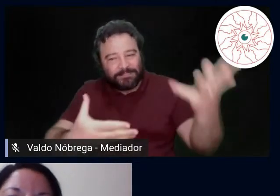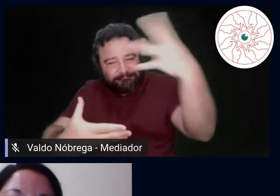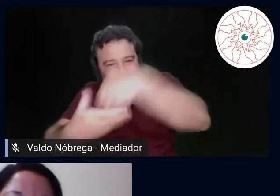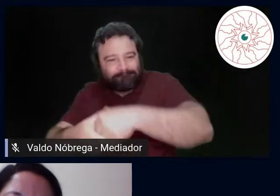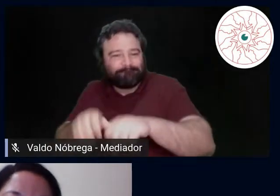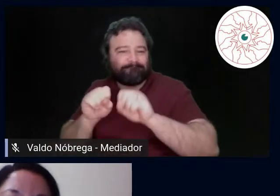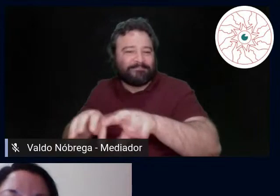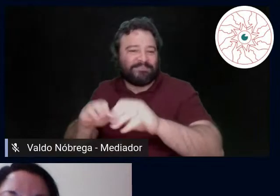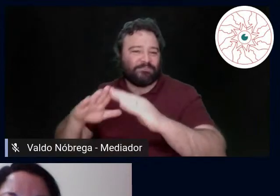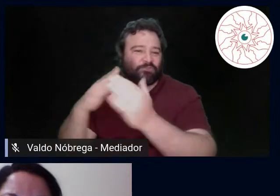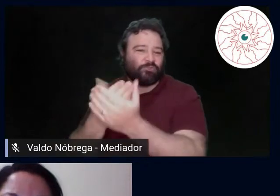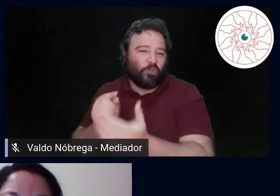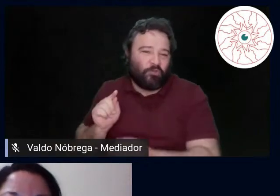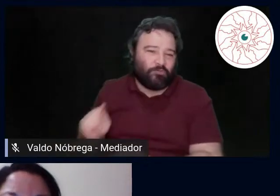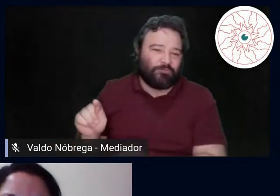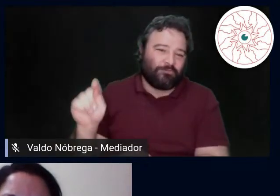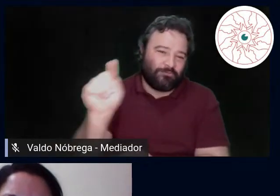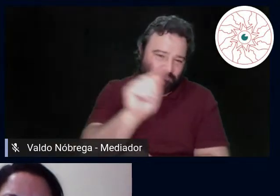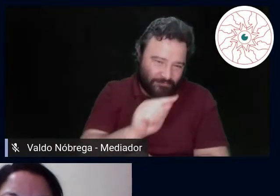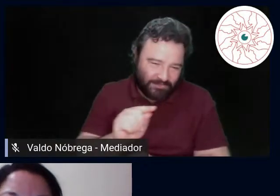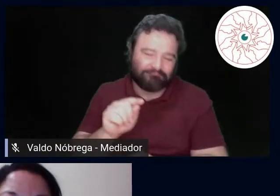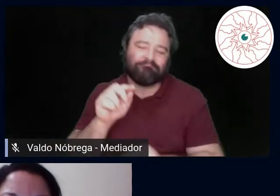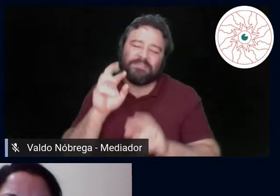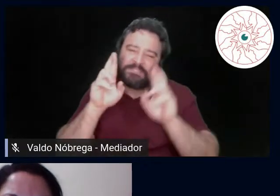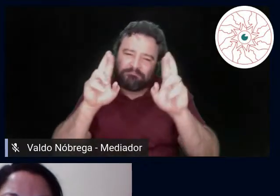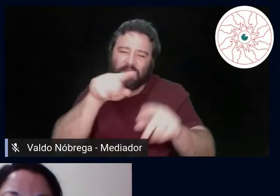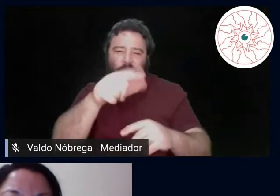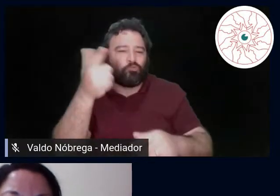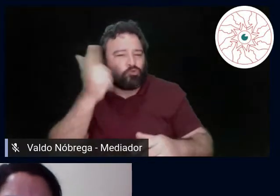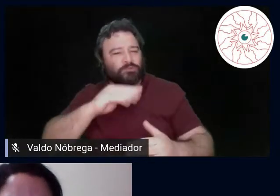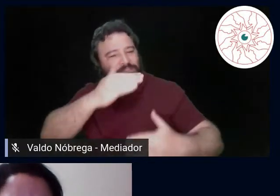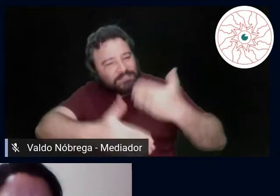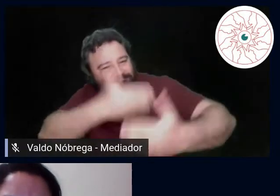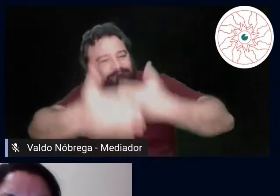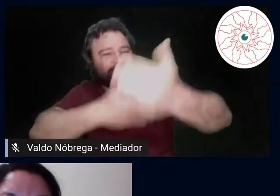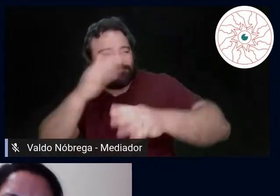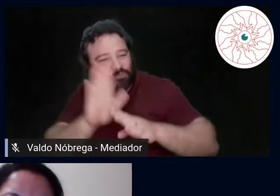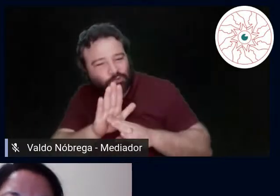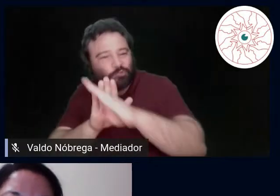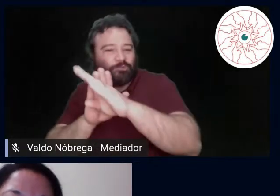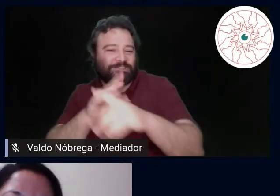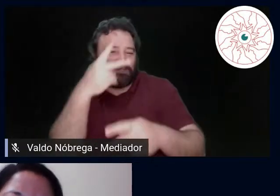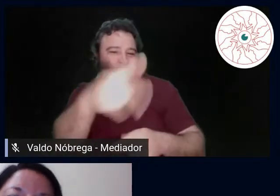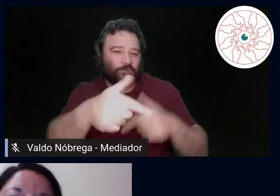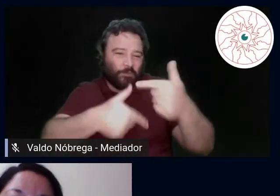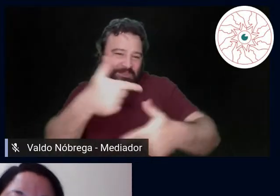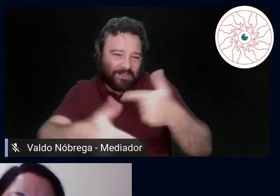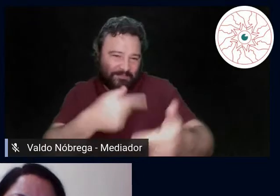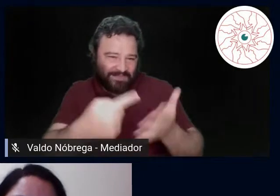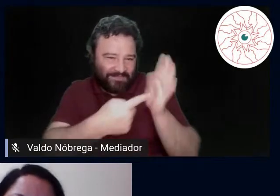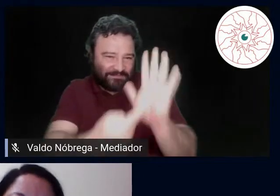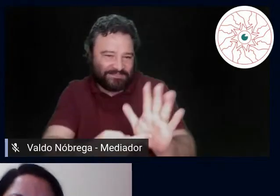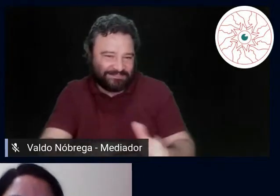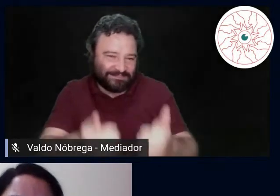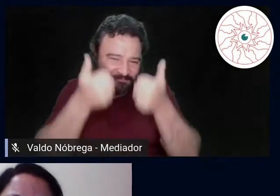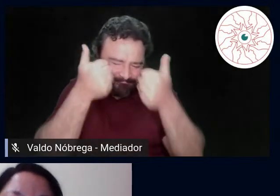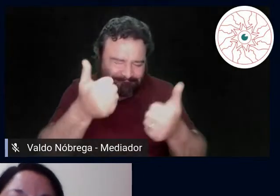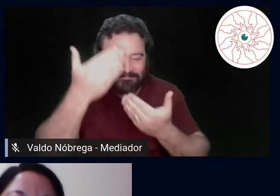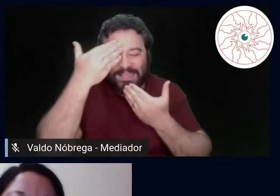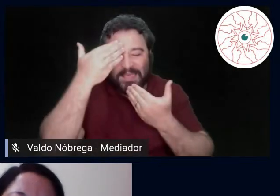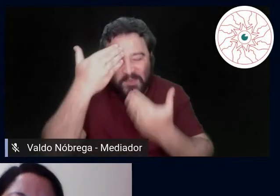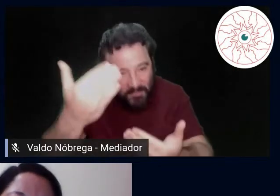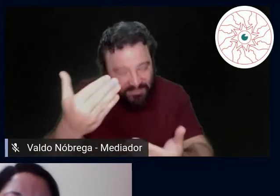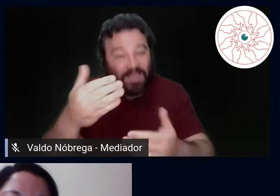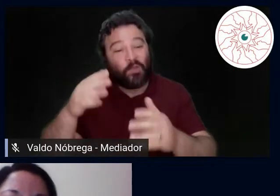desenrolar sobre a base, as diretrizes a nível nacional nas escolas. Nós torcemos para que você continue progredindo